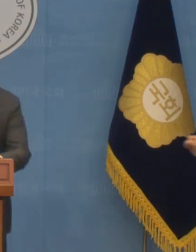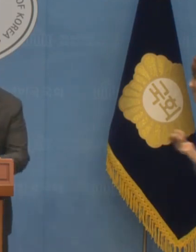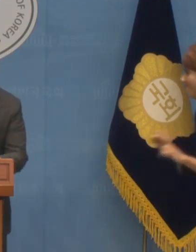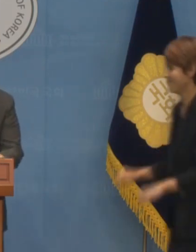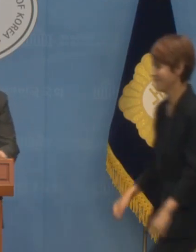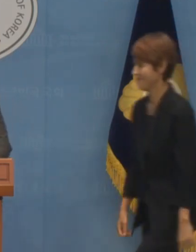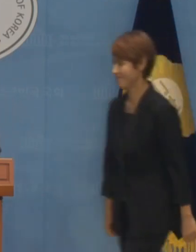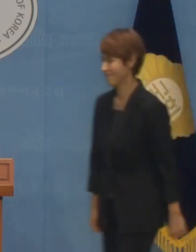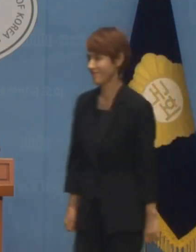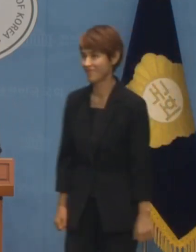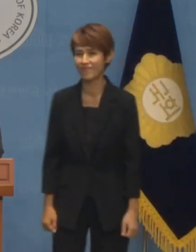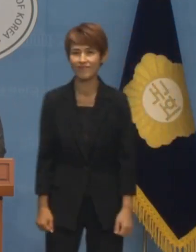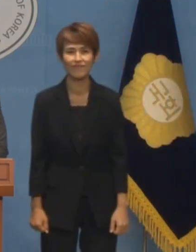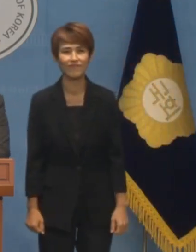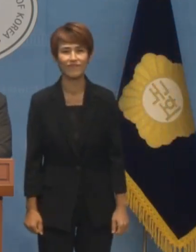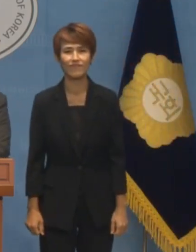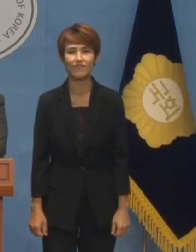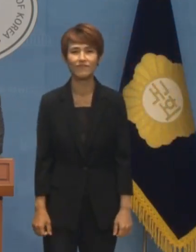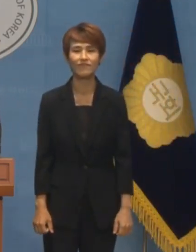예, 안녕하세요.